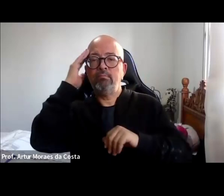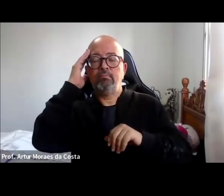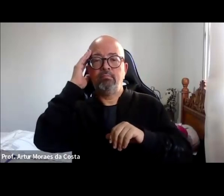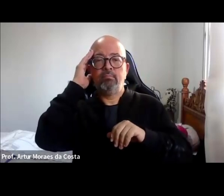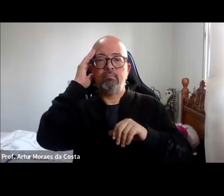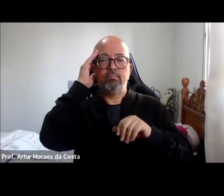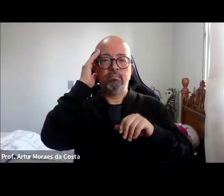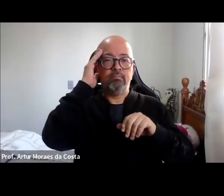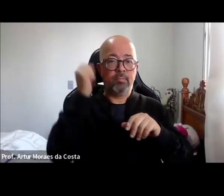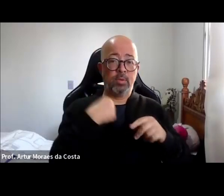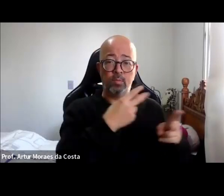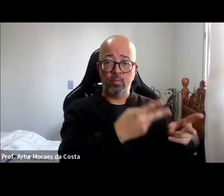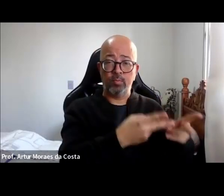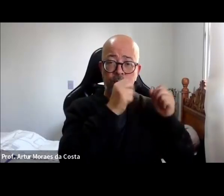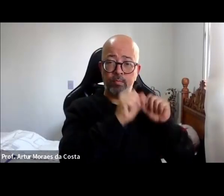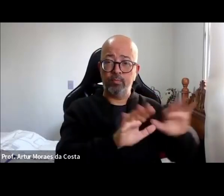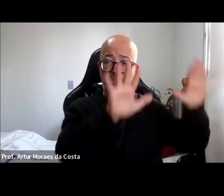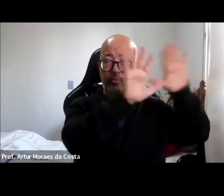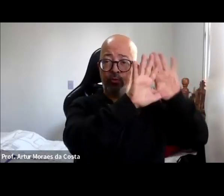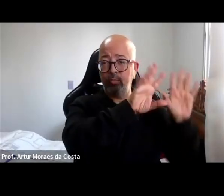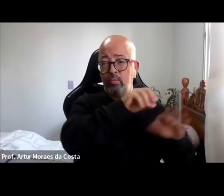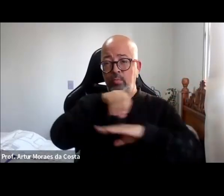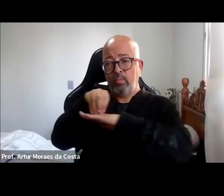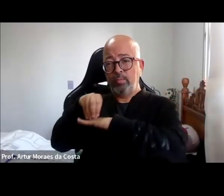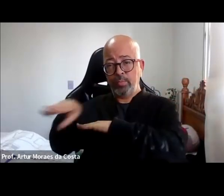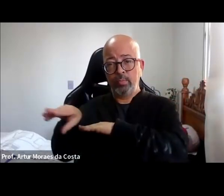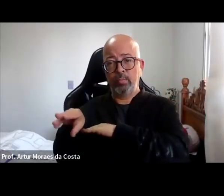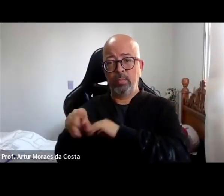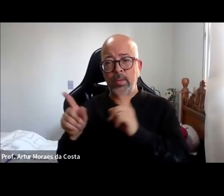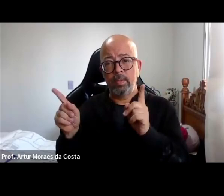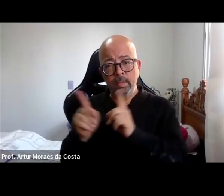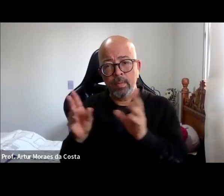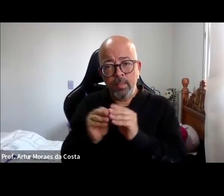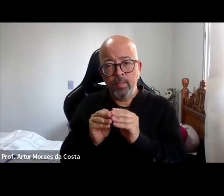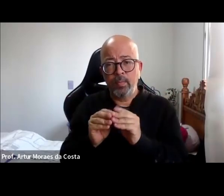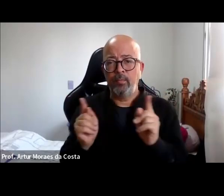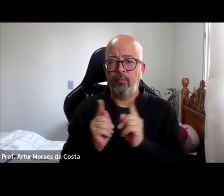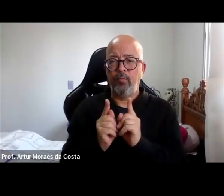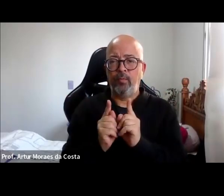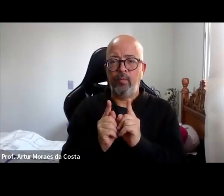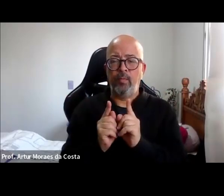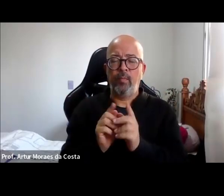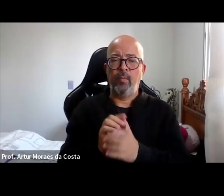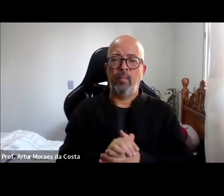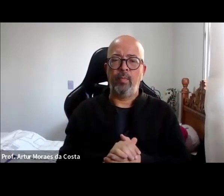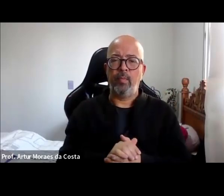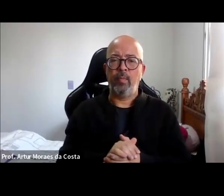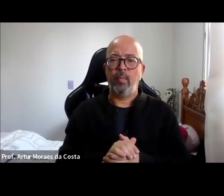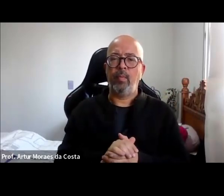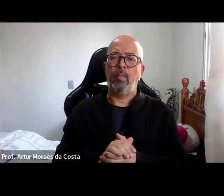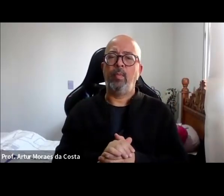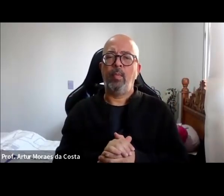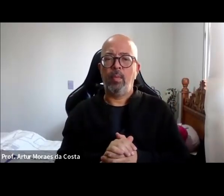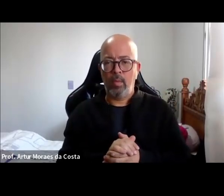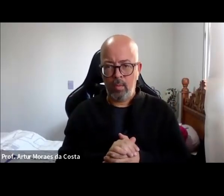de forma breve sí a no ser de pronto que haya eh un tiempo de espera largo que Suele suceder mucho en nuestra